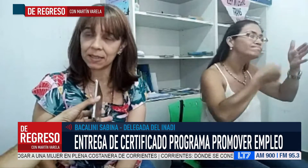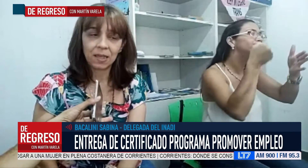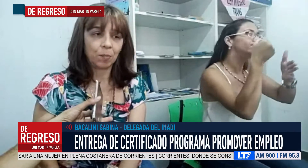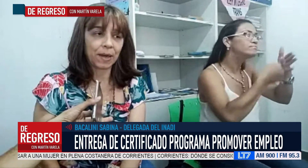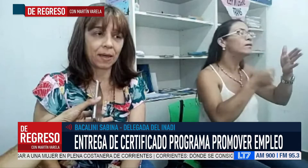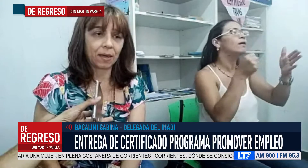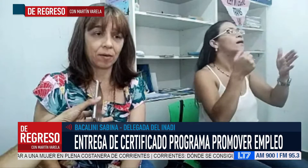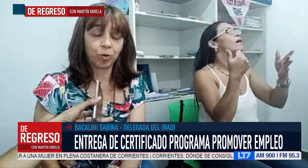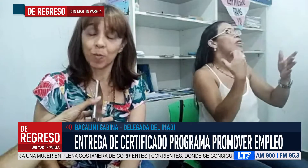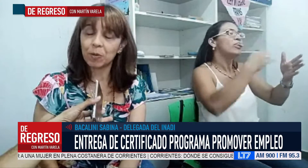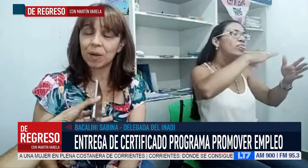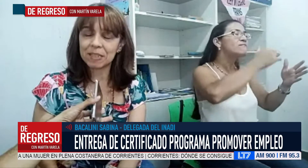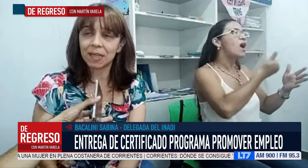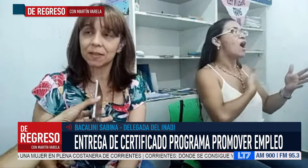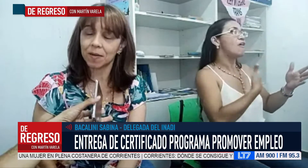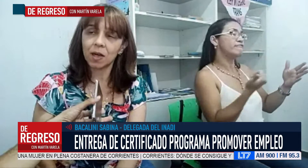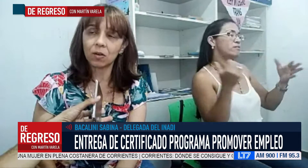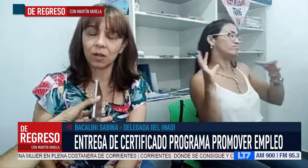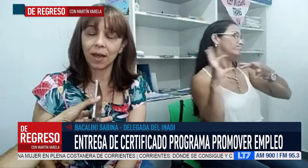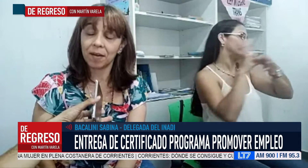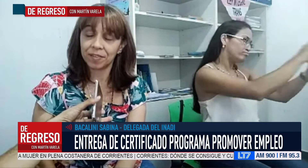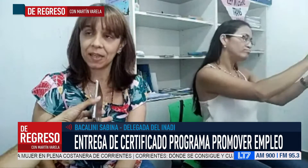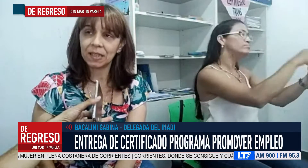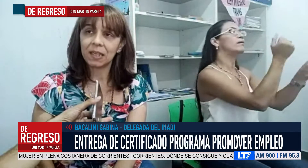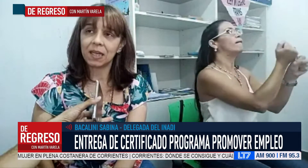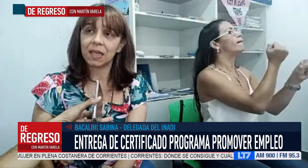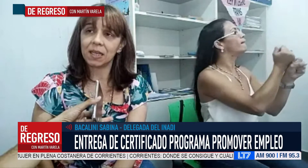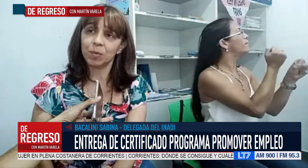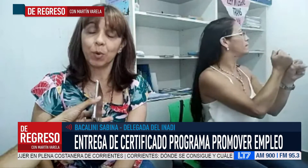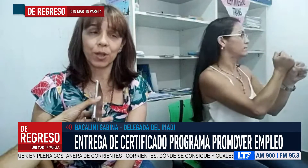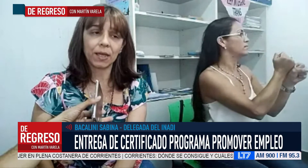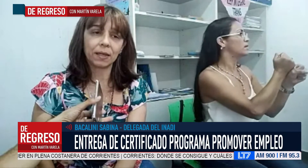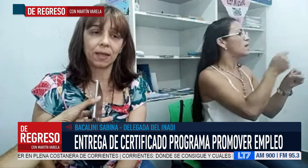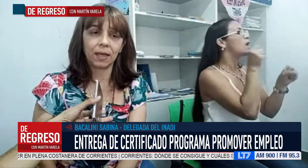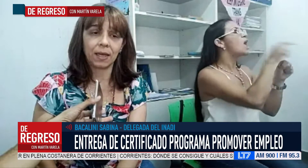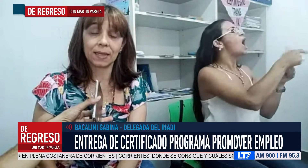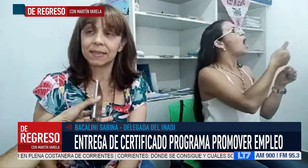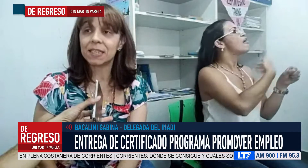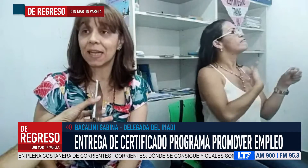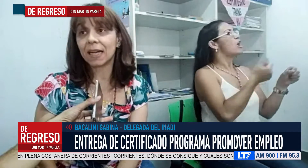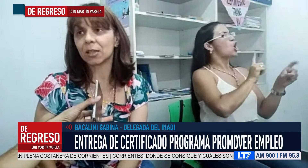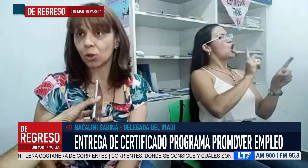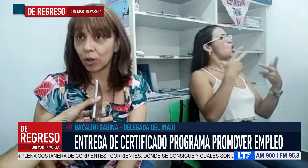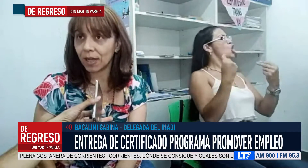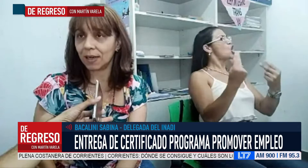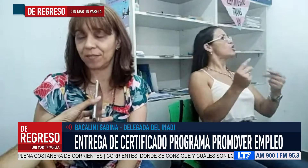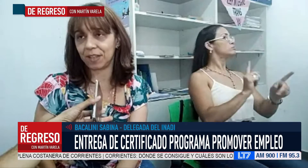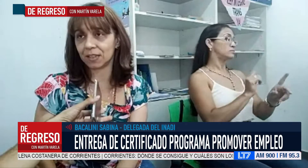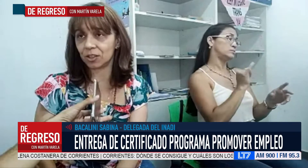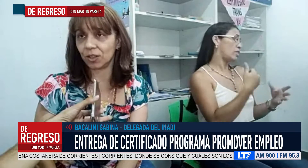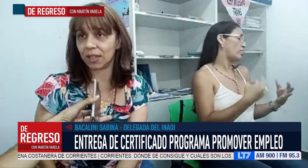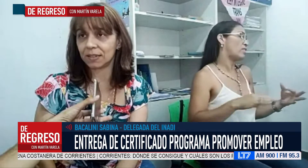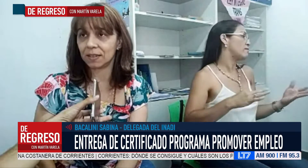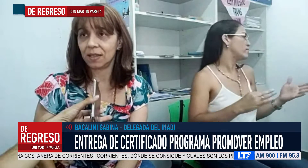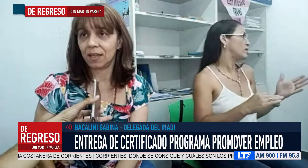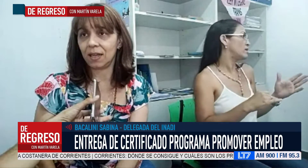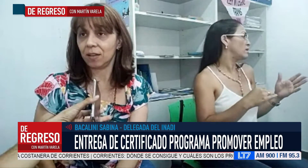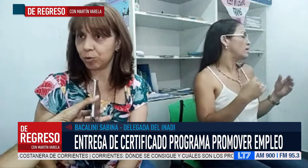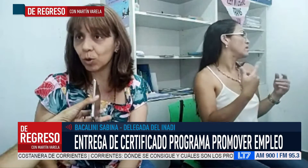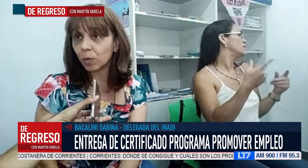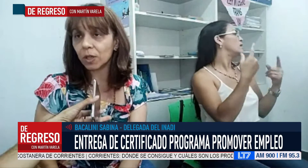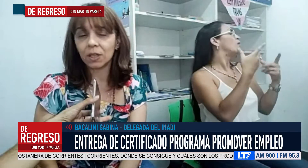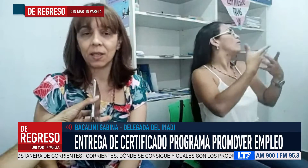tratativas para formar una mesa de trabajo con la AFA y poder así llegar a todas las federaciones